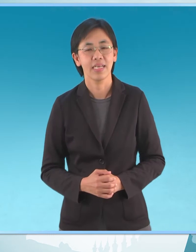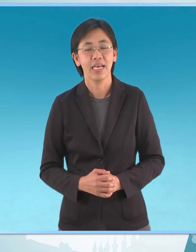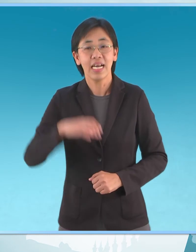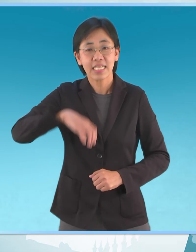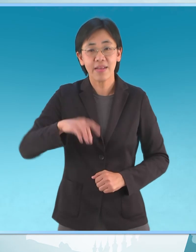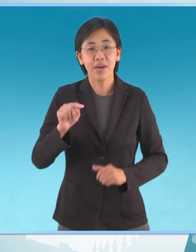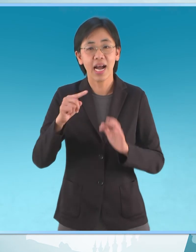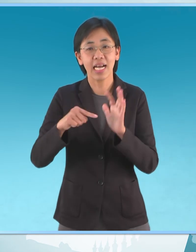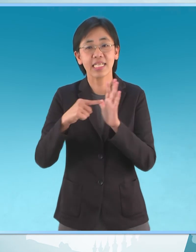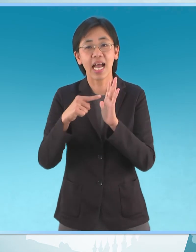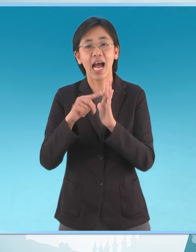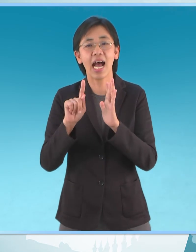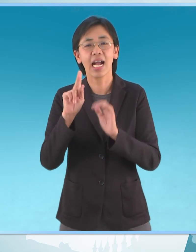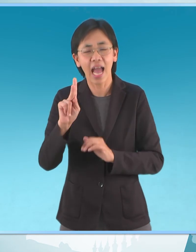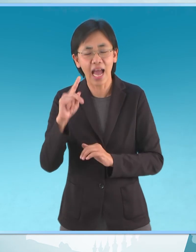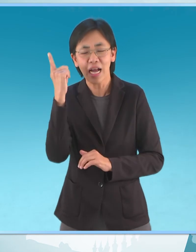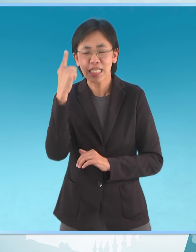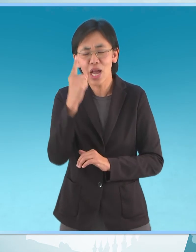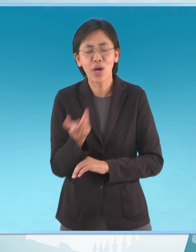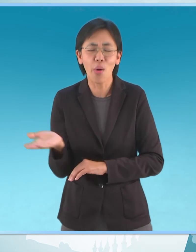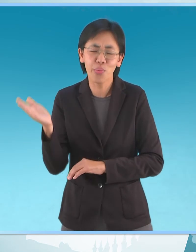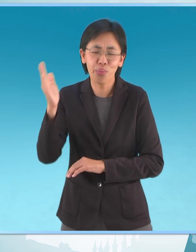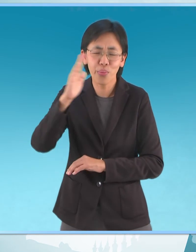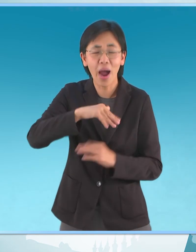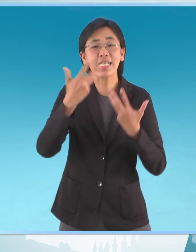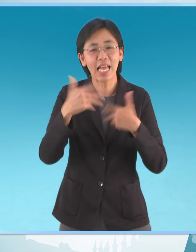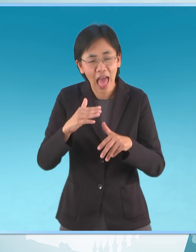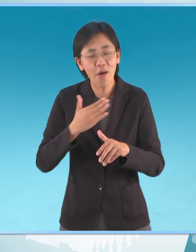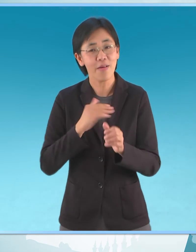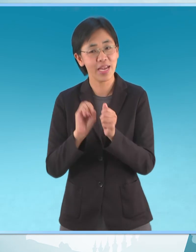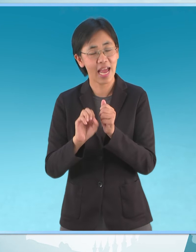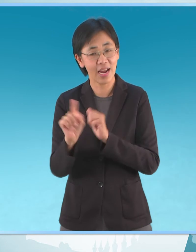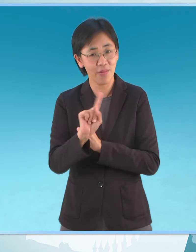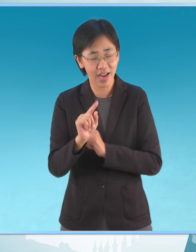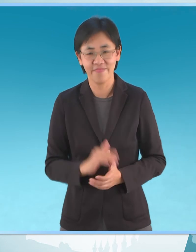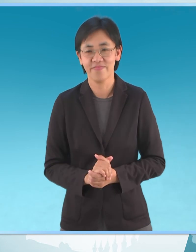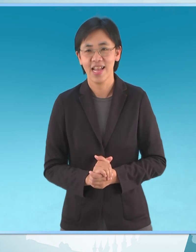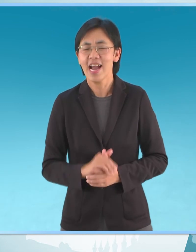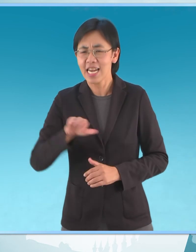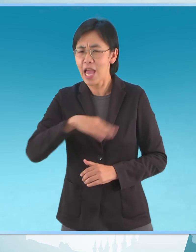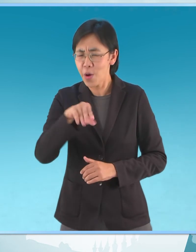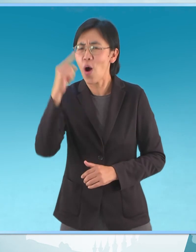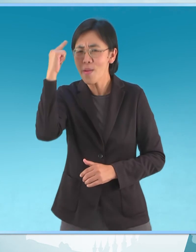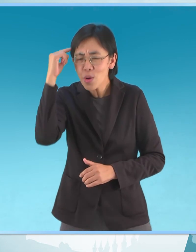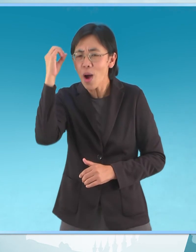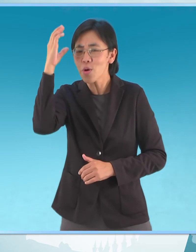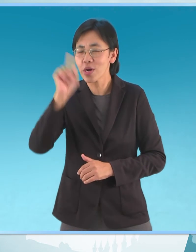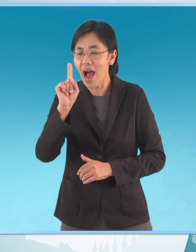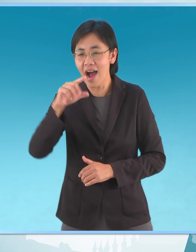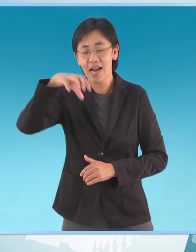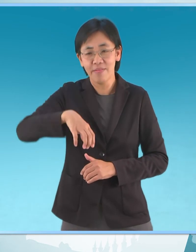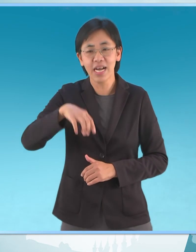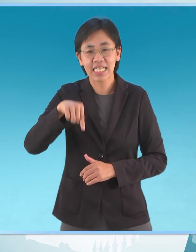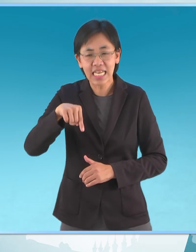ถึงแม้ช่วงเวลาในเมืองท่าแขกแขวงคำม่วนจะหมดลงแล้วแต่ผมยังมีเกร็ดความรู้ที่น่าสนใจมาฝากครับเพื่อนๆทราบไหมครับว่า